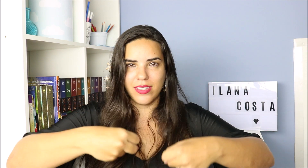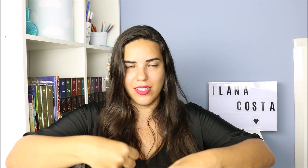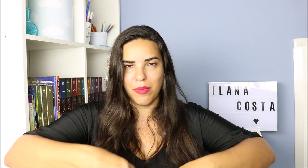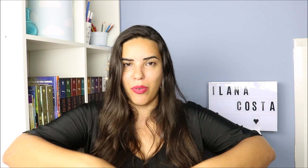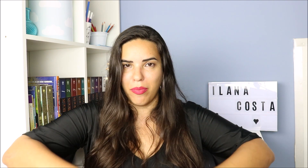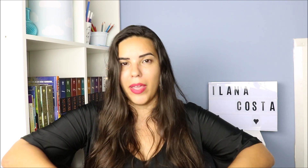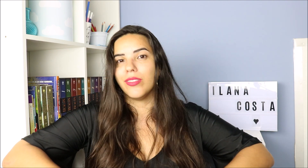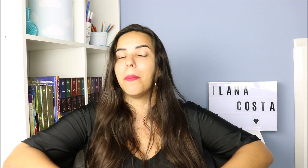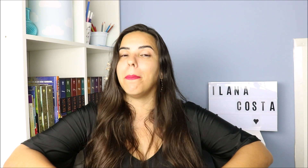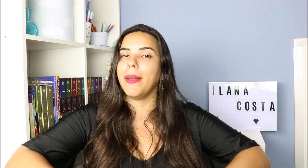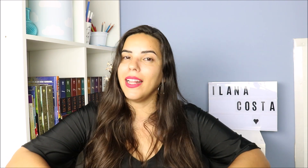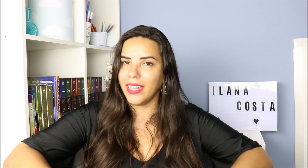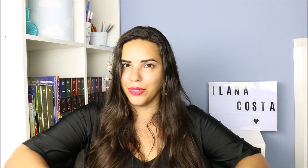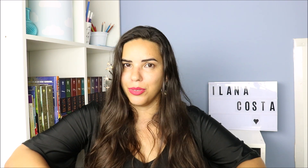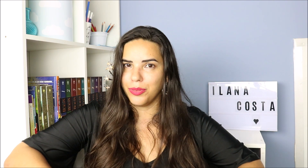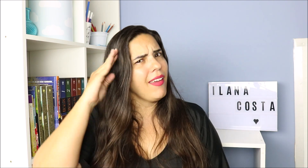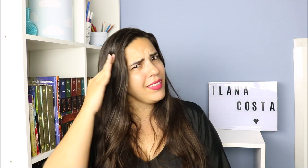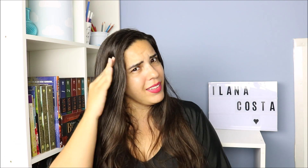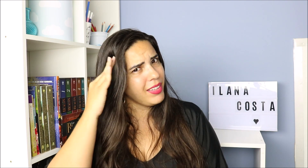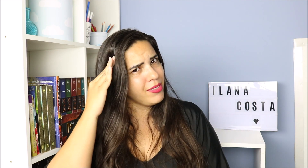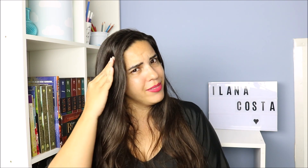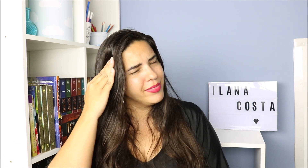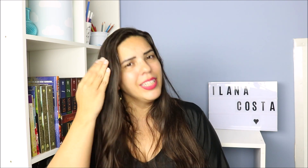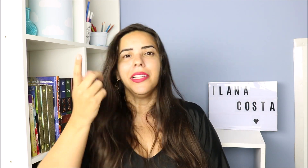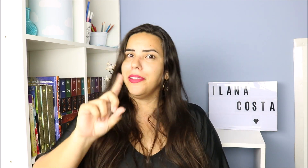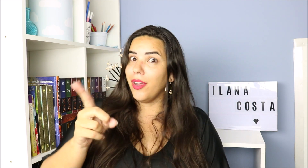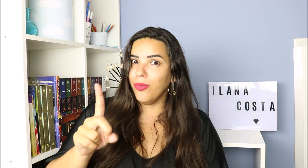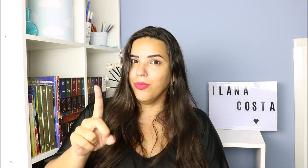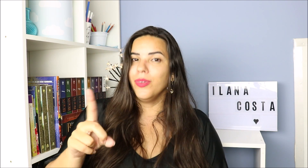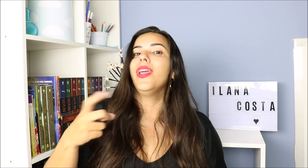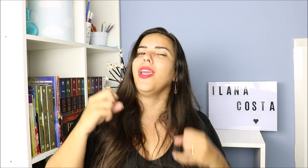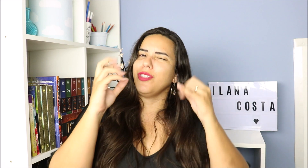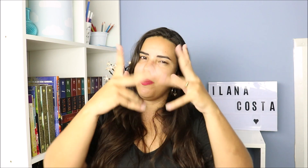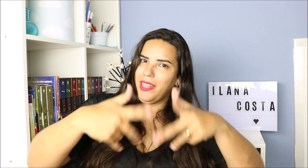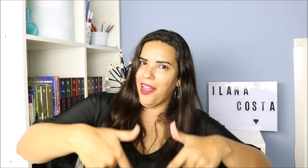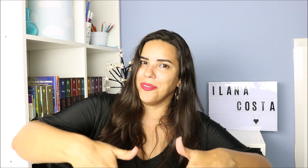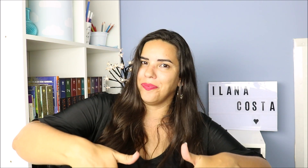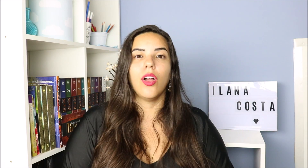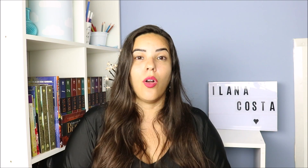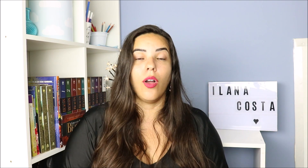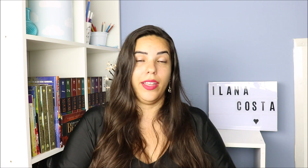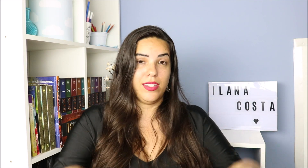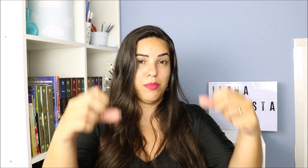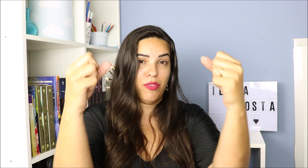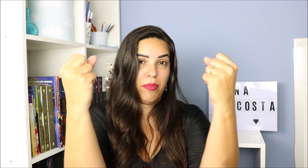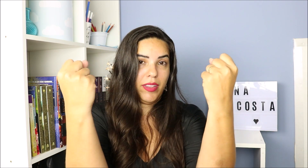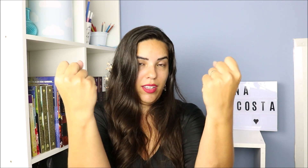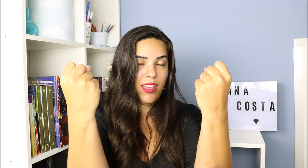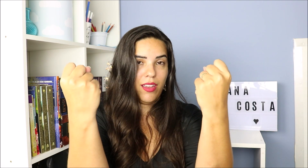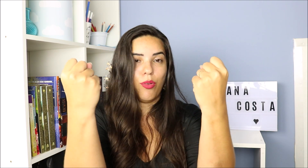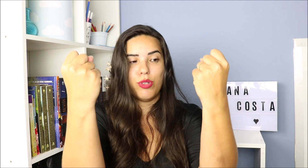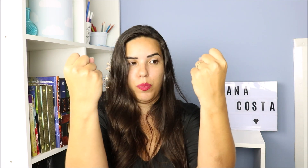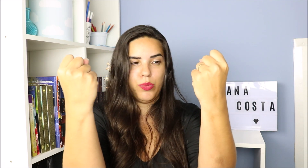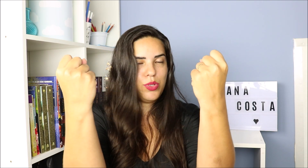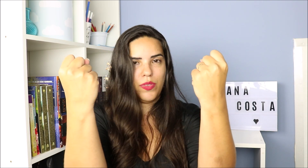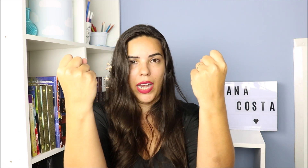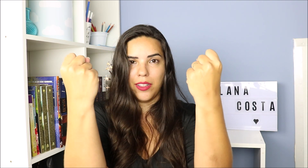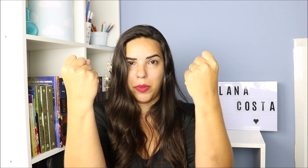esse movimento para dentro. Entendeu? Não? Eu explicar. Ó, esse movimento aqui com os pulsos virados para